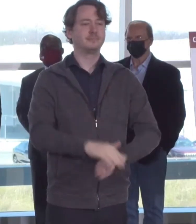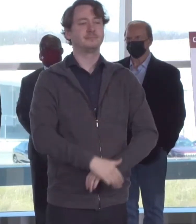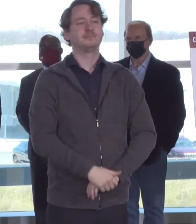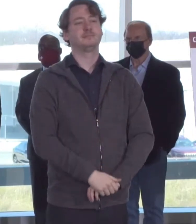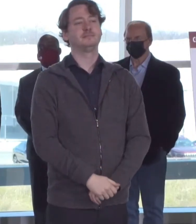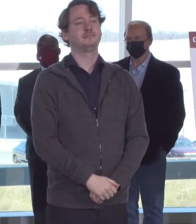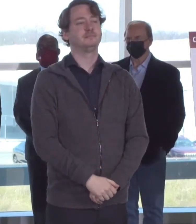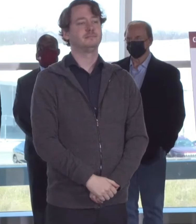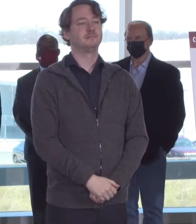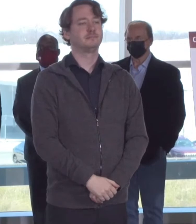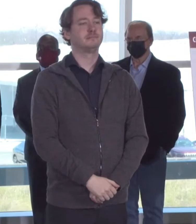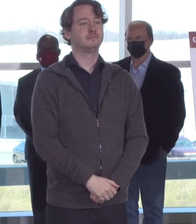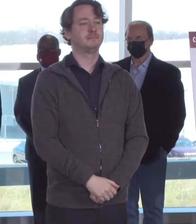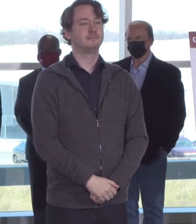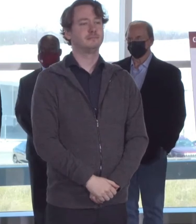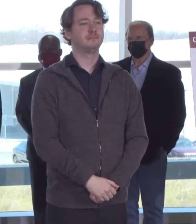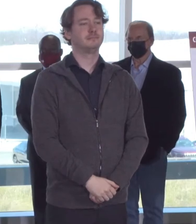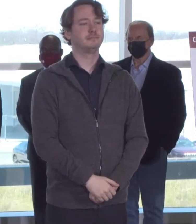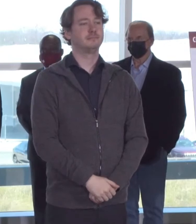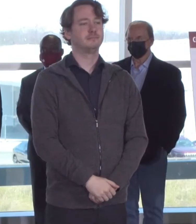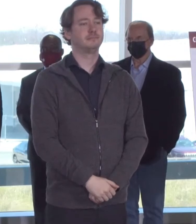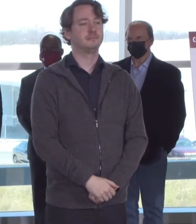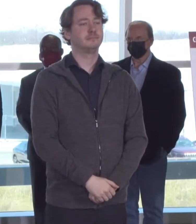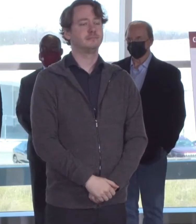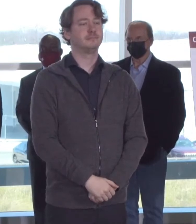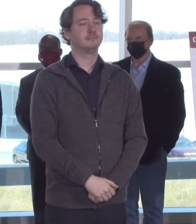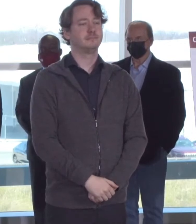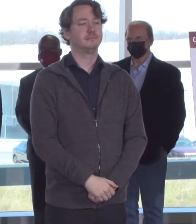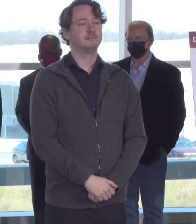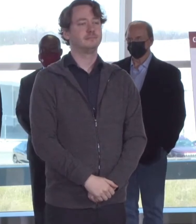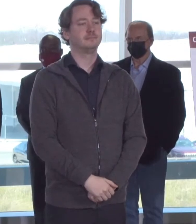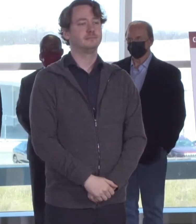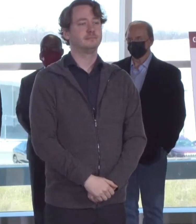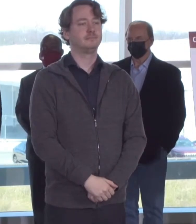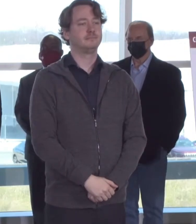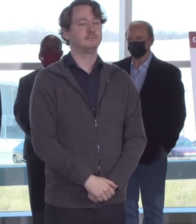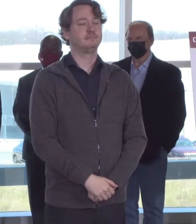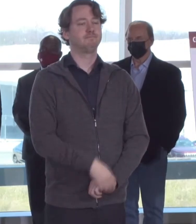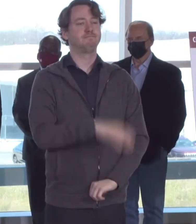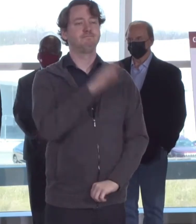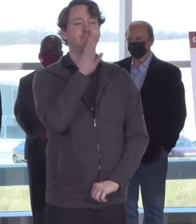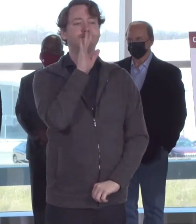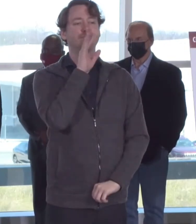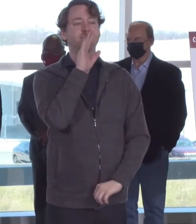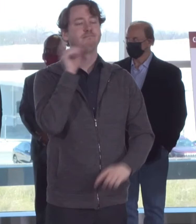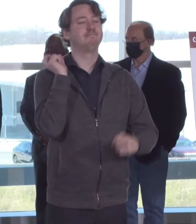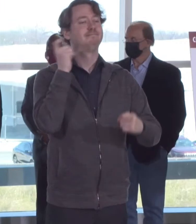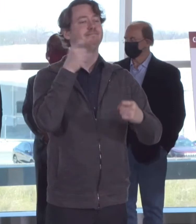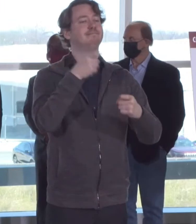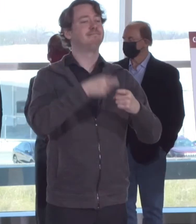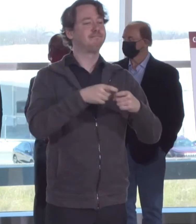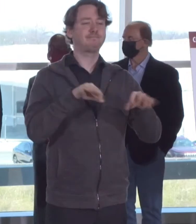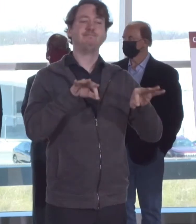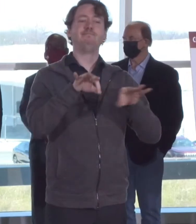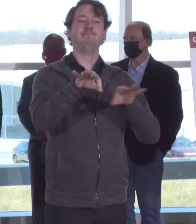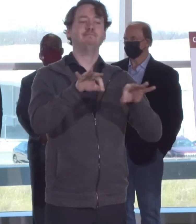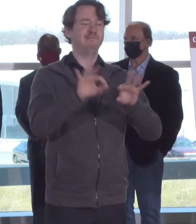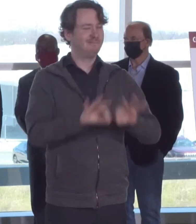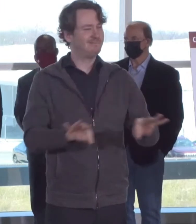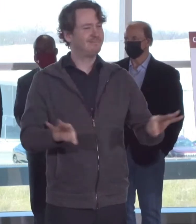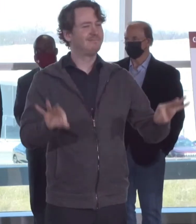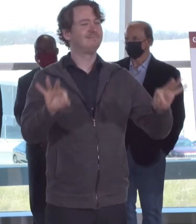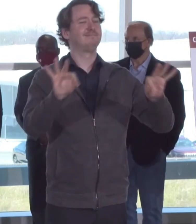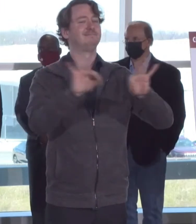el refuerzo en el Alamo Dome para los adolescentes. En el Alamo Dome y las